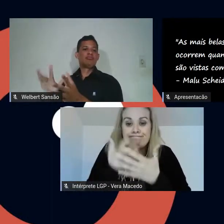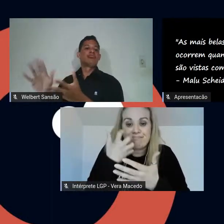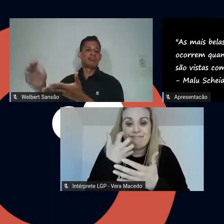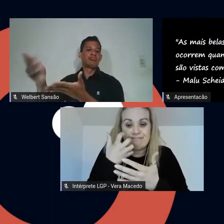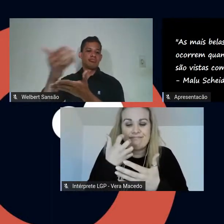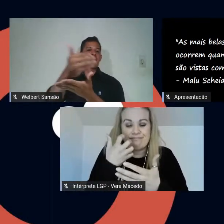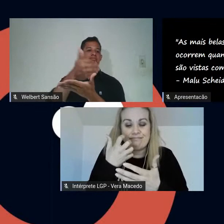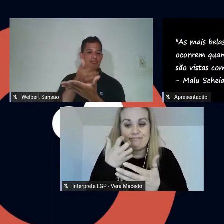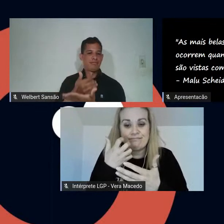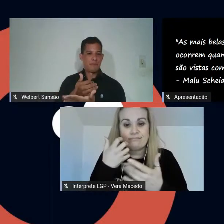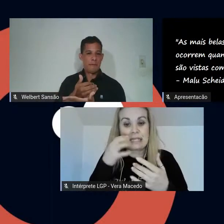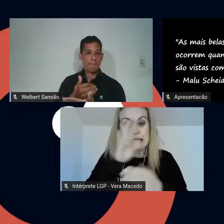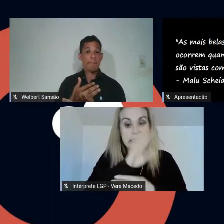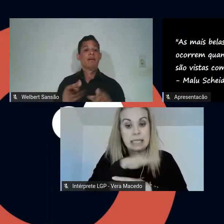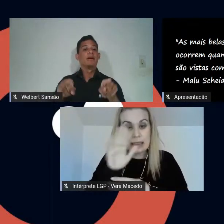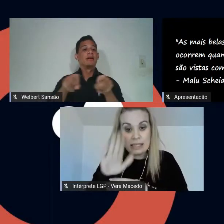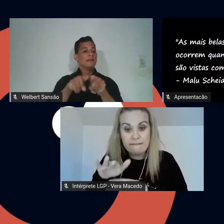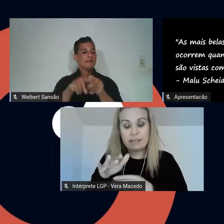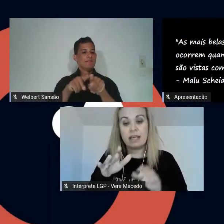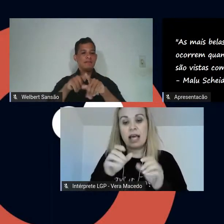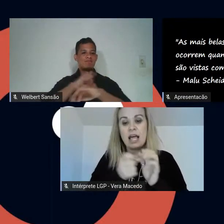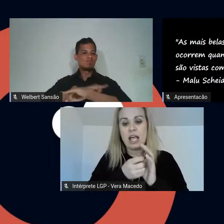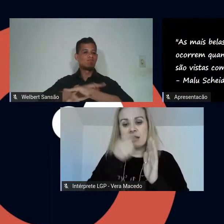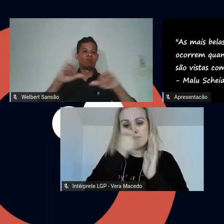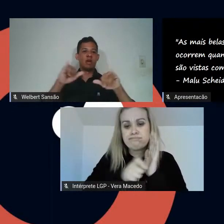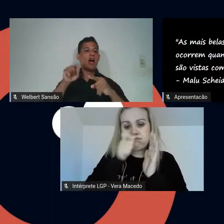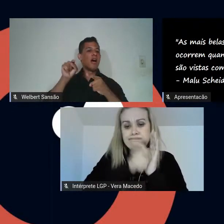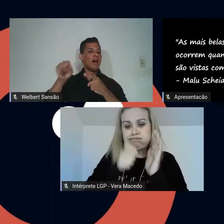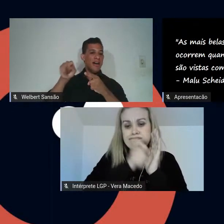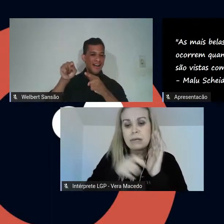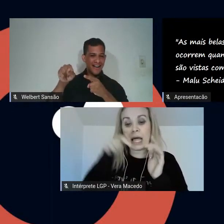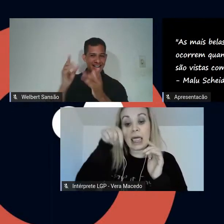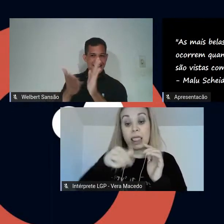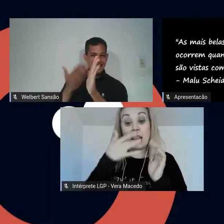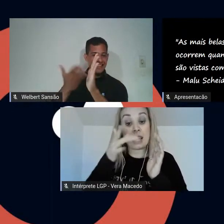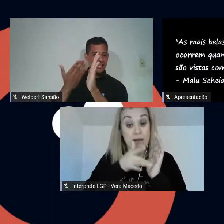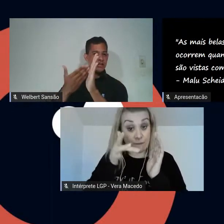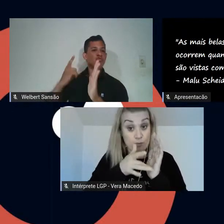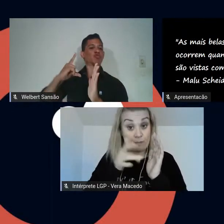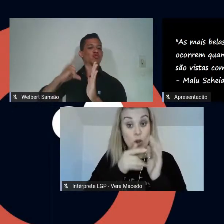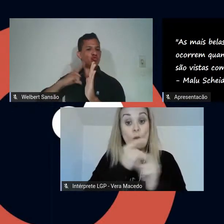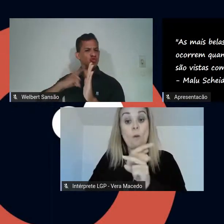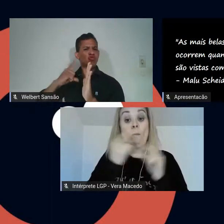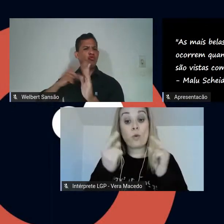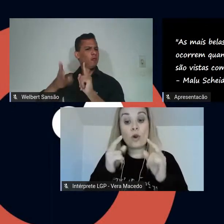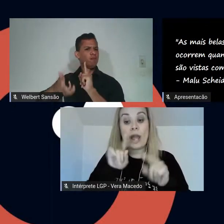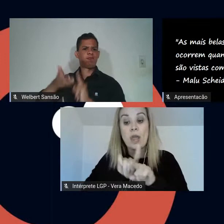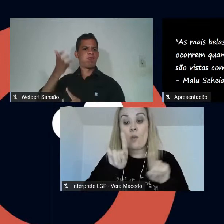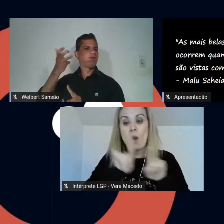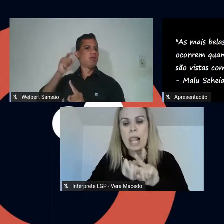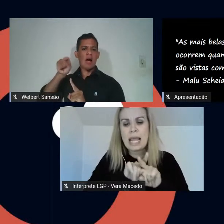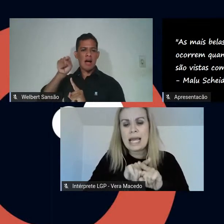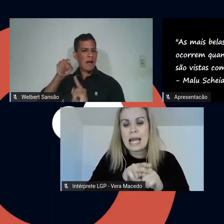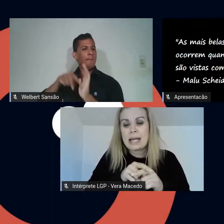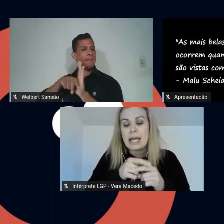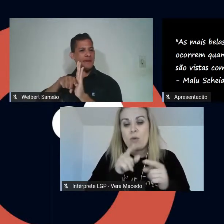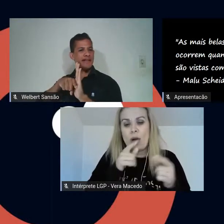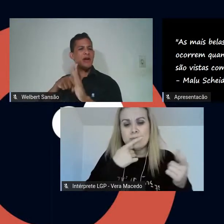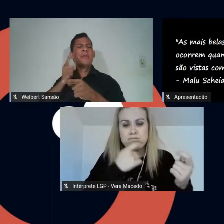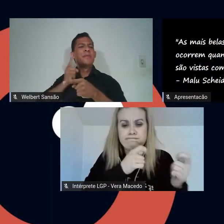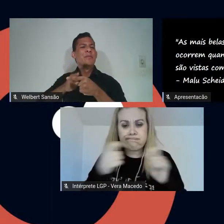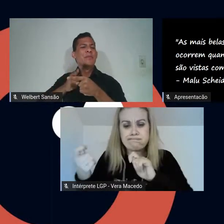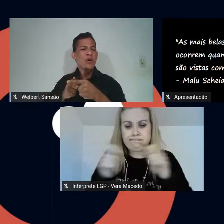a relevância científica dos manuscritos deste livro, pois passam por uma discussão